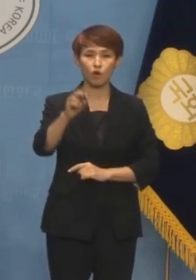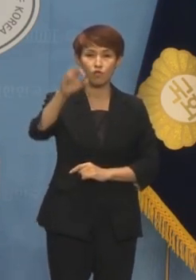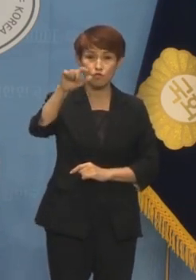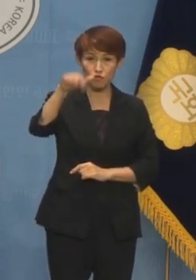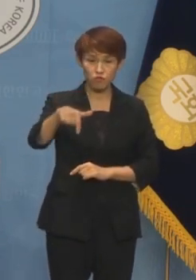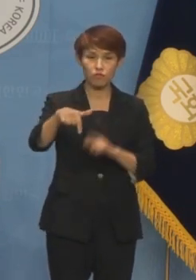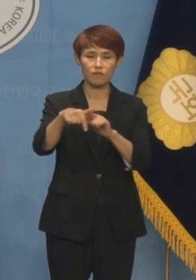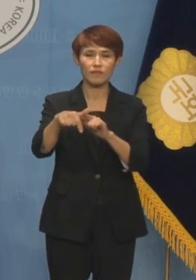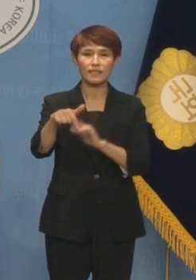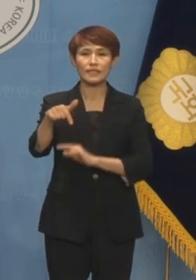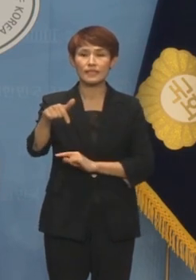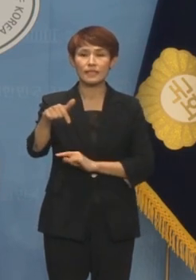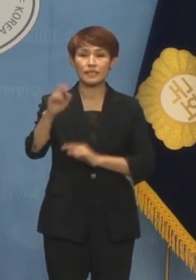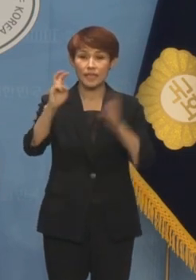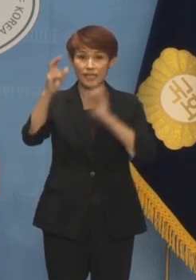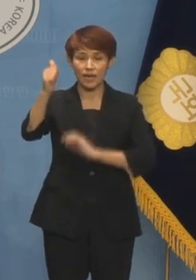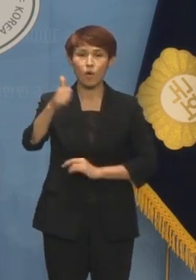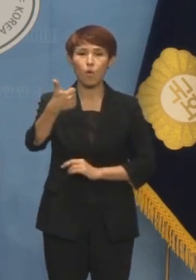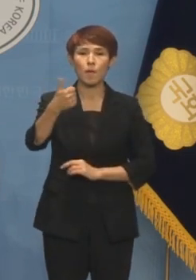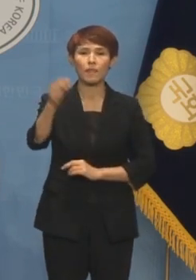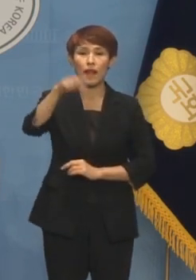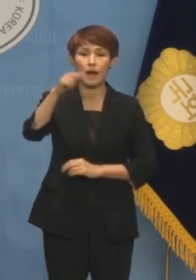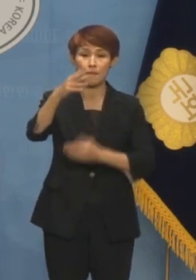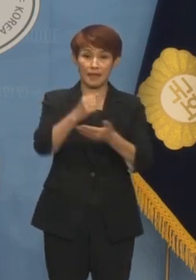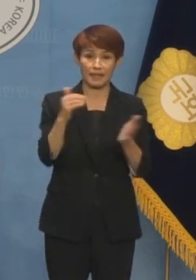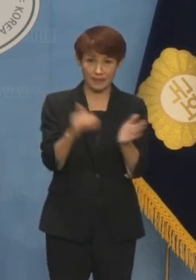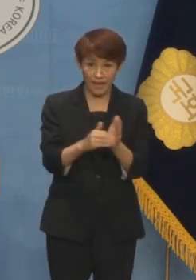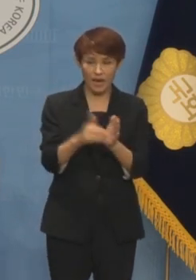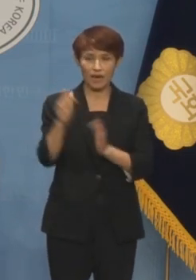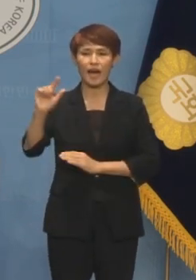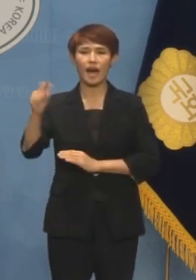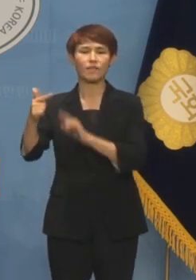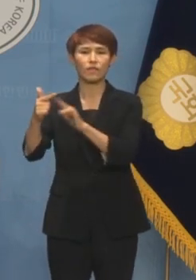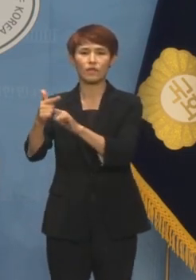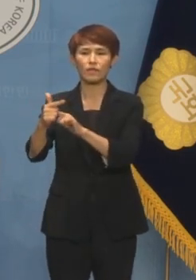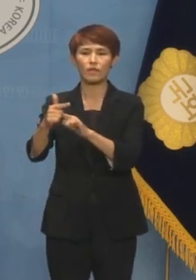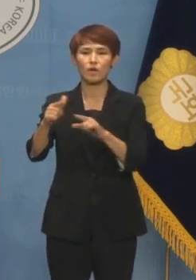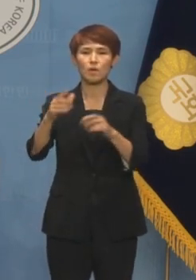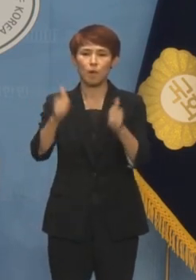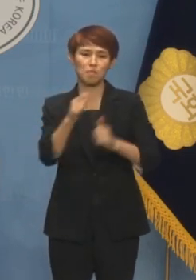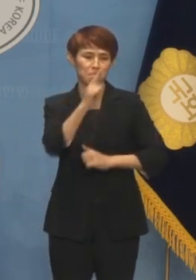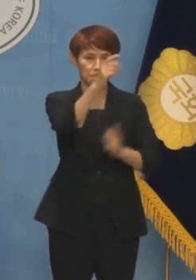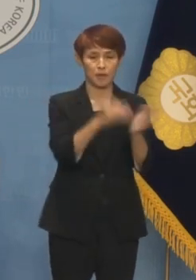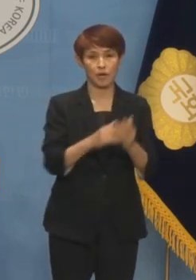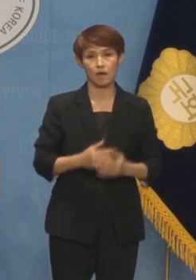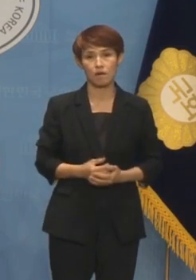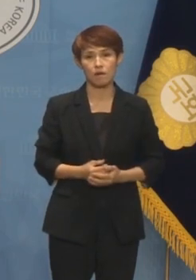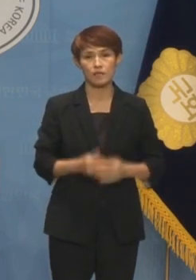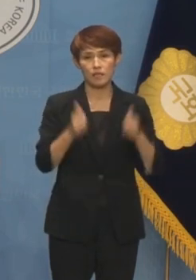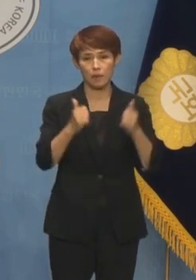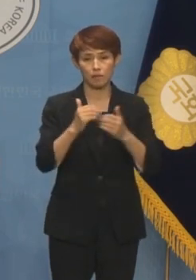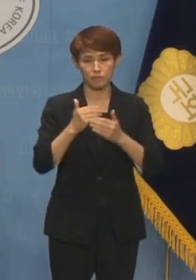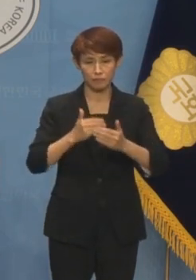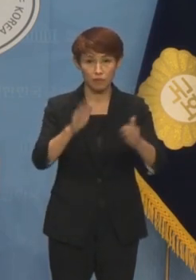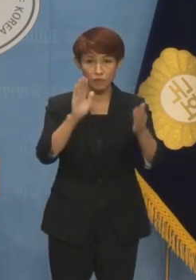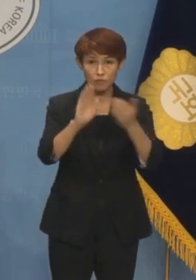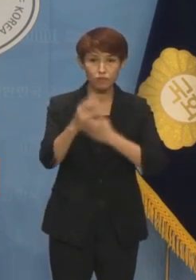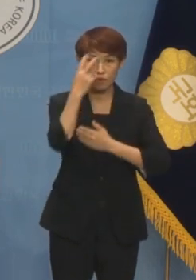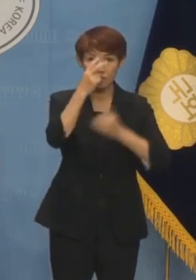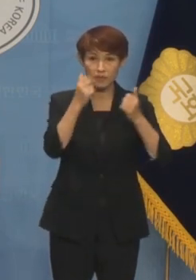5만 달러를 받은 혐의로 한명숙 전 총리를 기소합니다. 그러나 재판이 시작되면서 검찰의